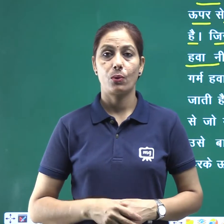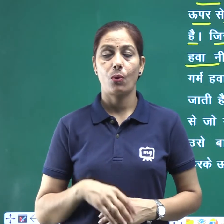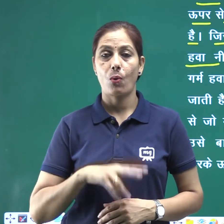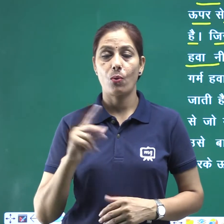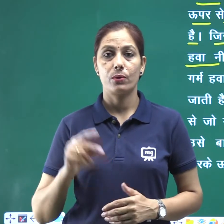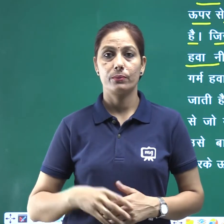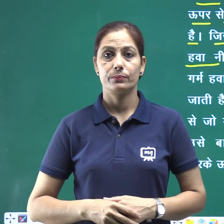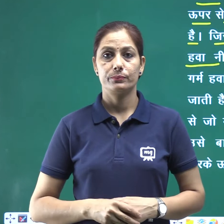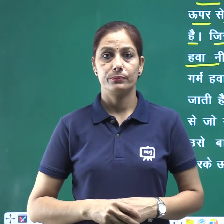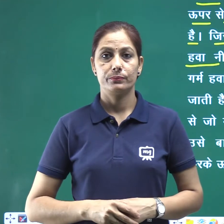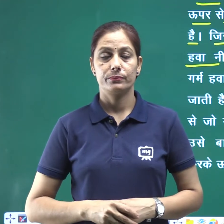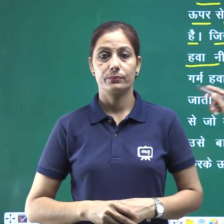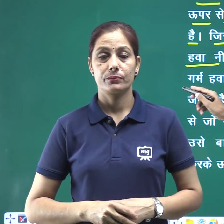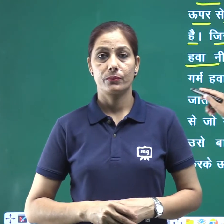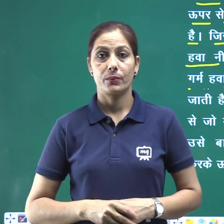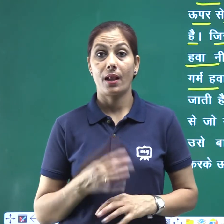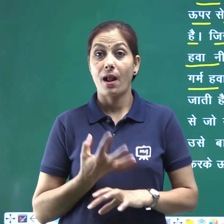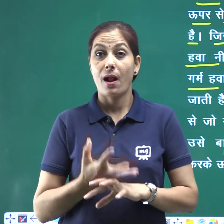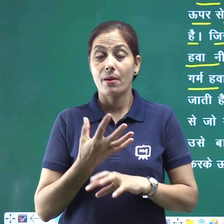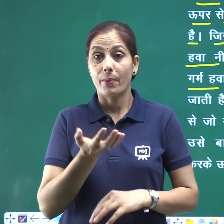और गर्म हवा